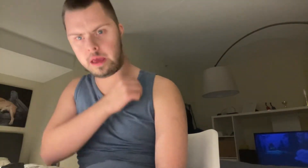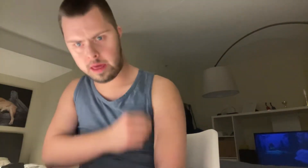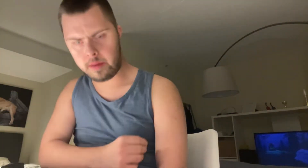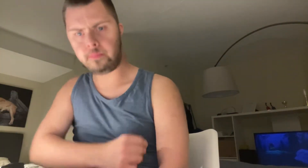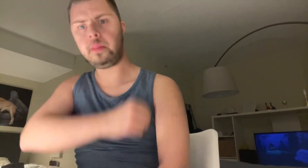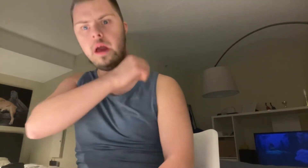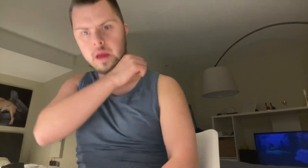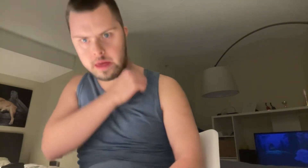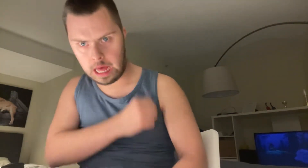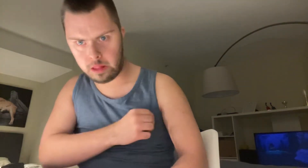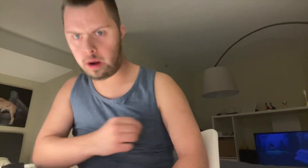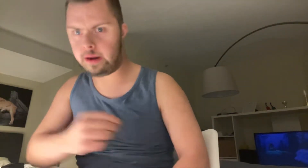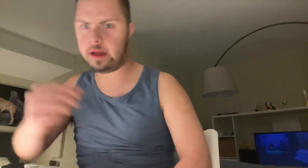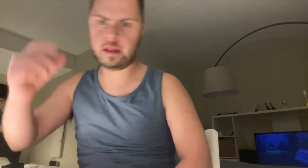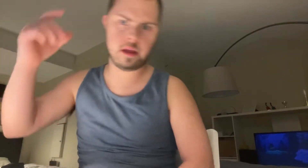YouTube-kanal.